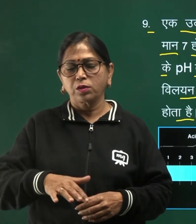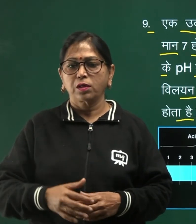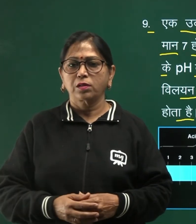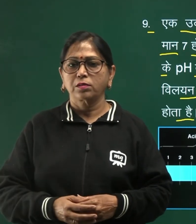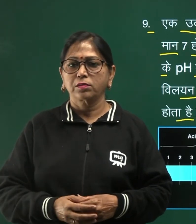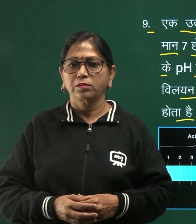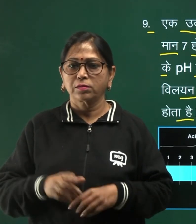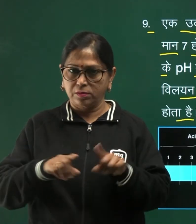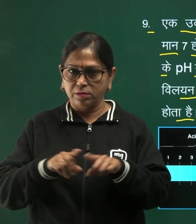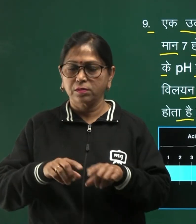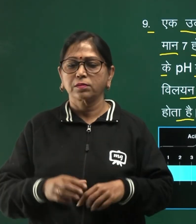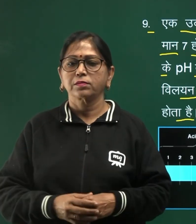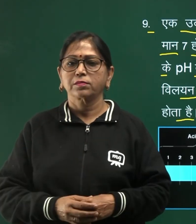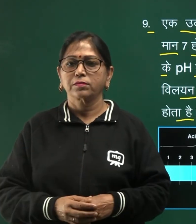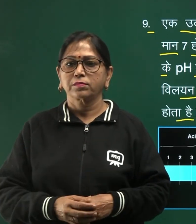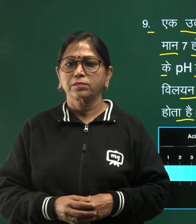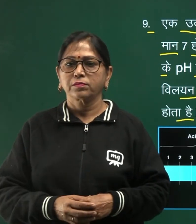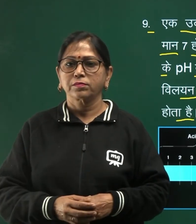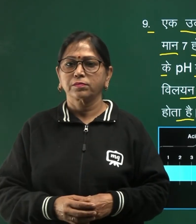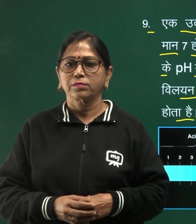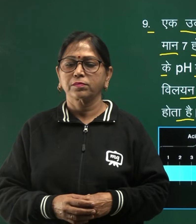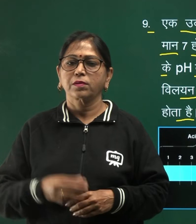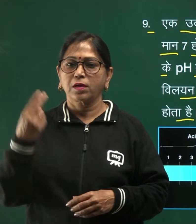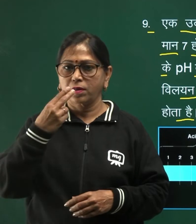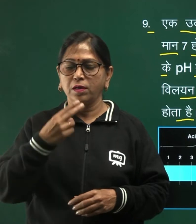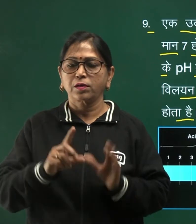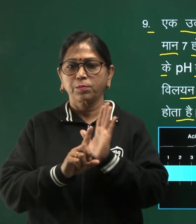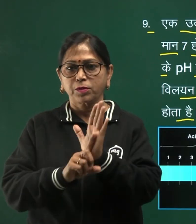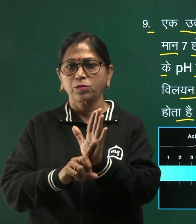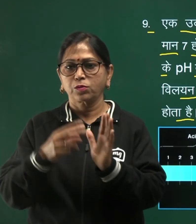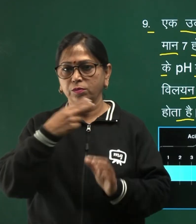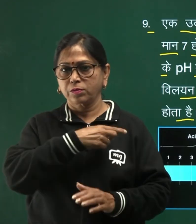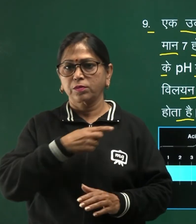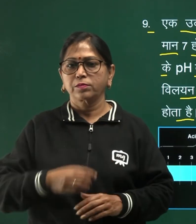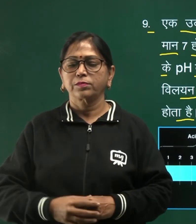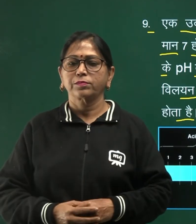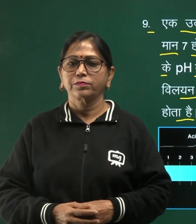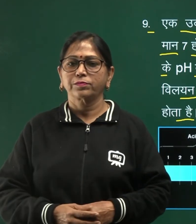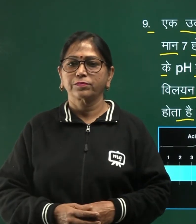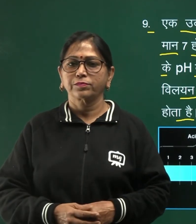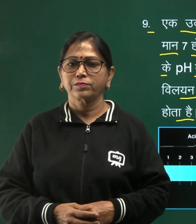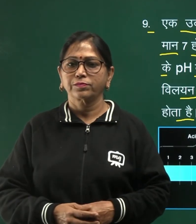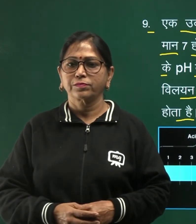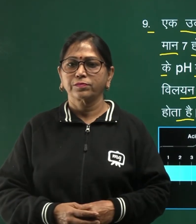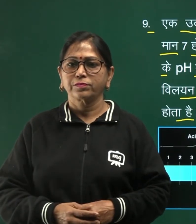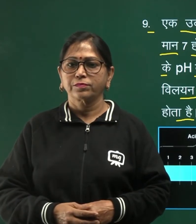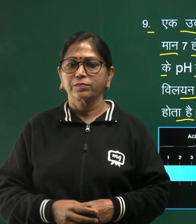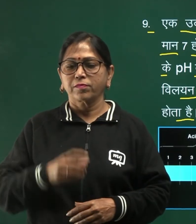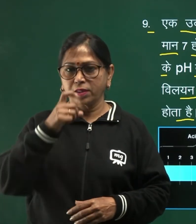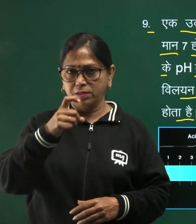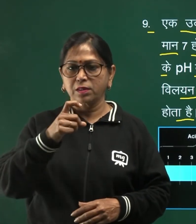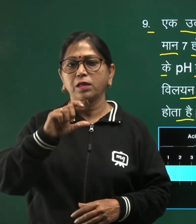7:00 से अधिक होता है जैसा की स्केल में दिखाया गया है